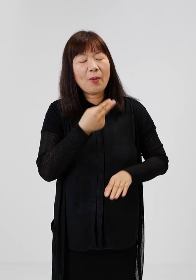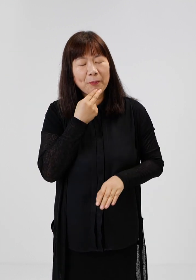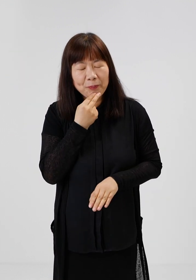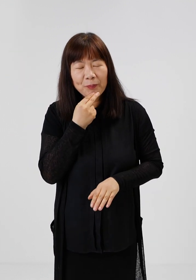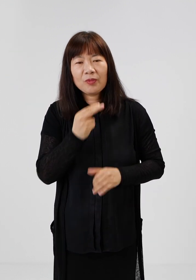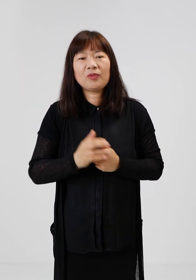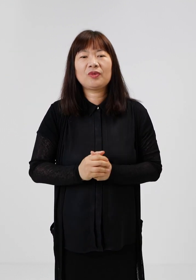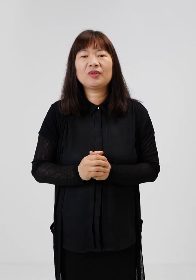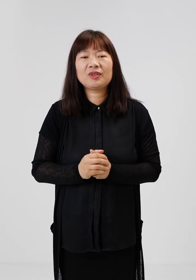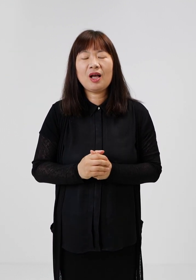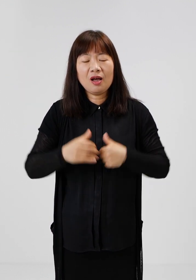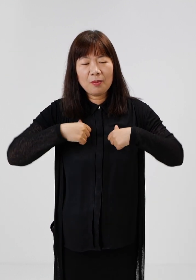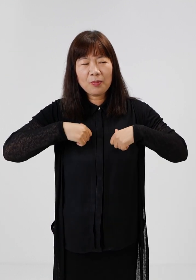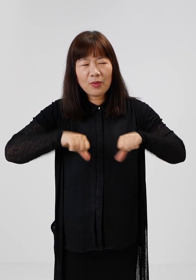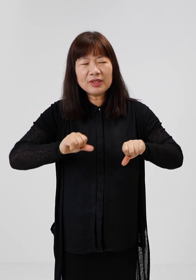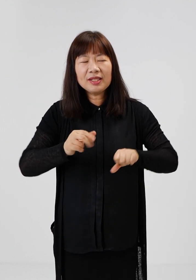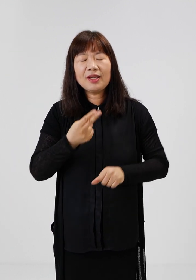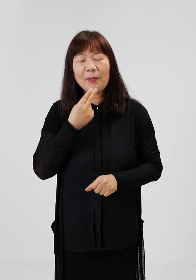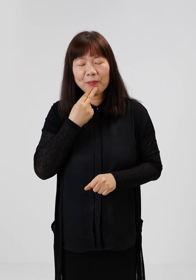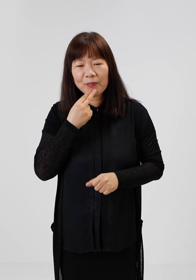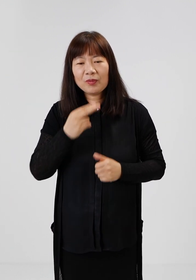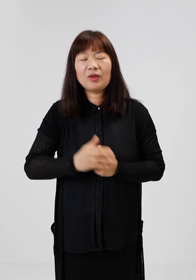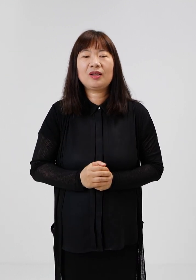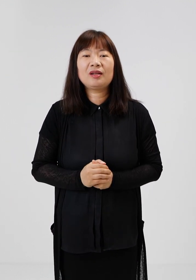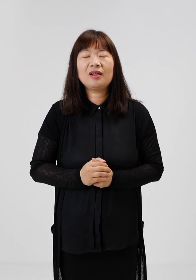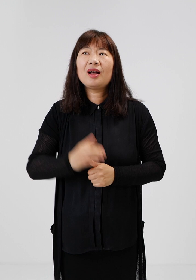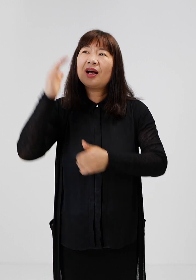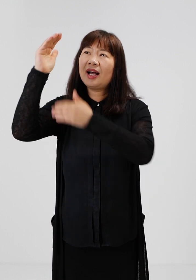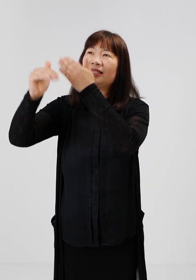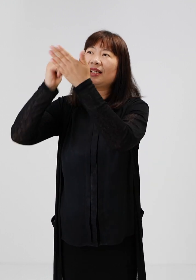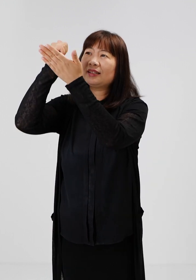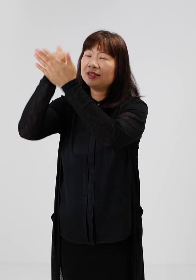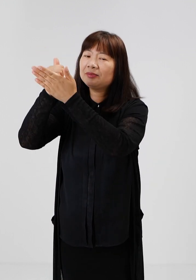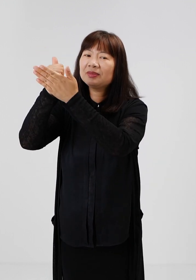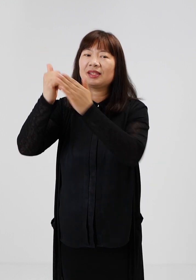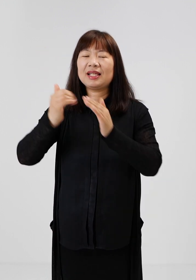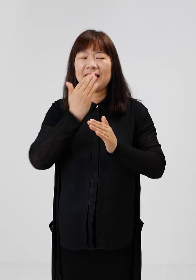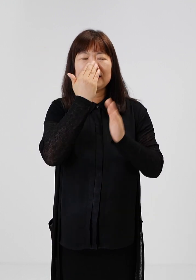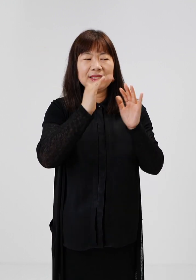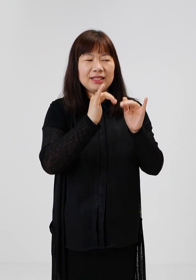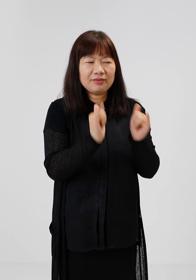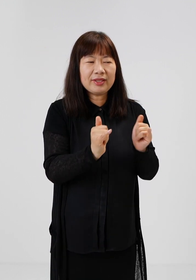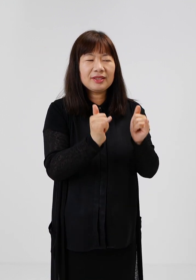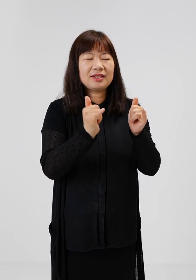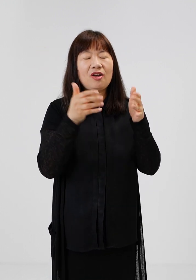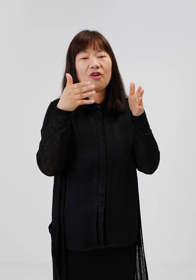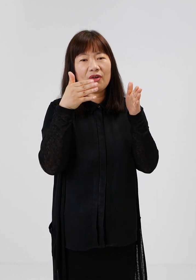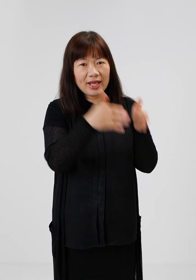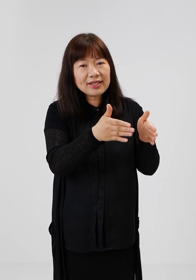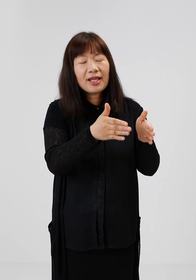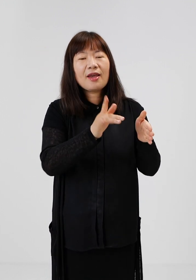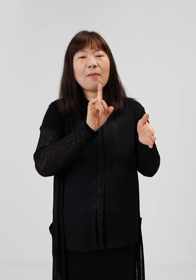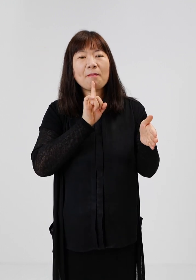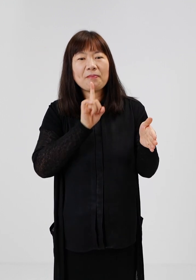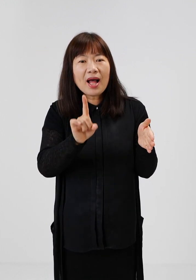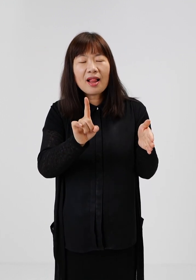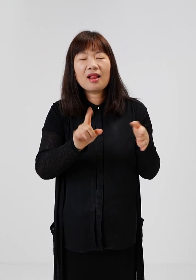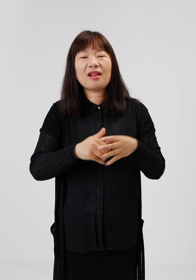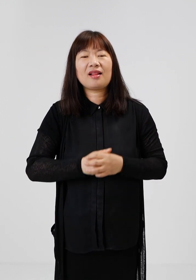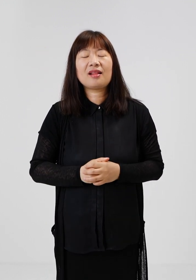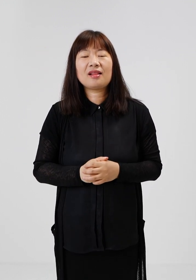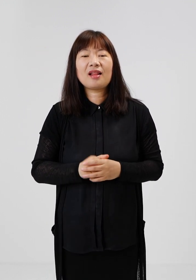않고 포기하지 않으시고 하나님이 이스라엘 백성들에게 하셨던